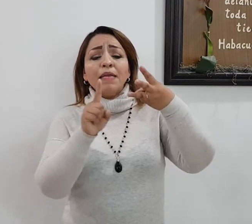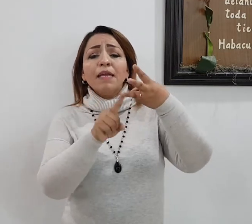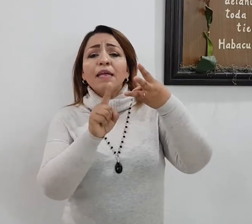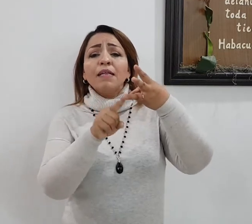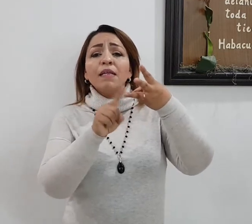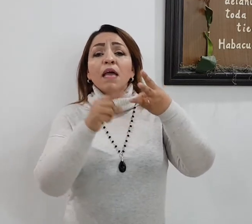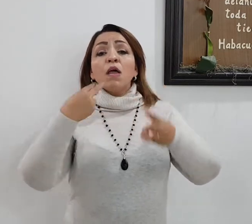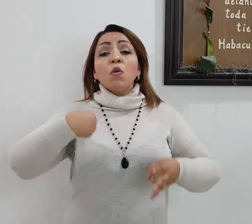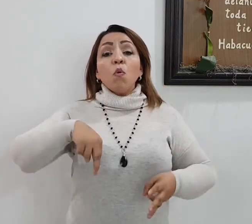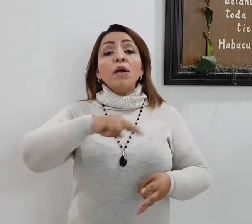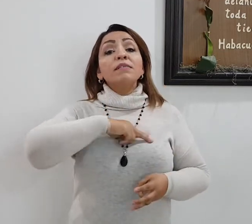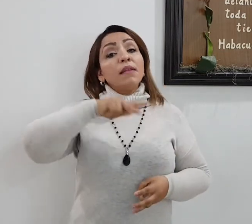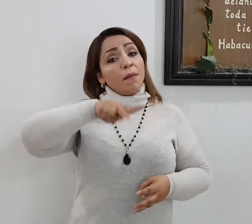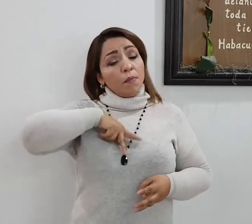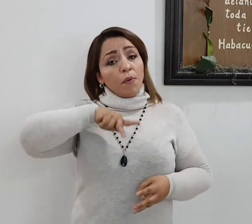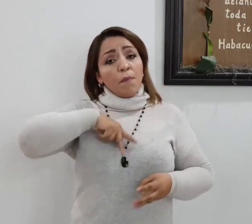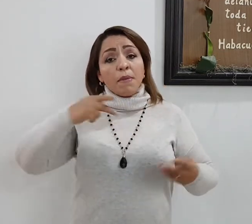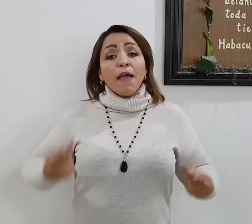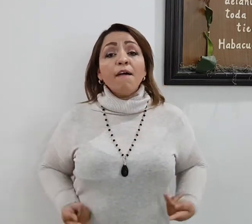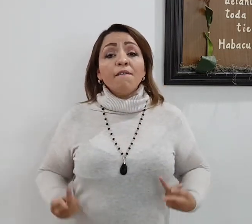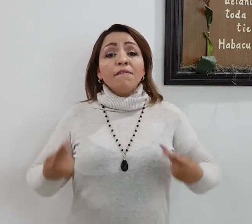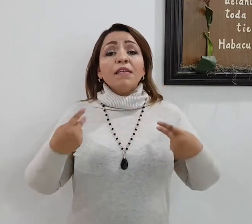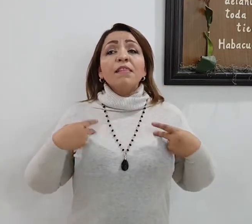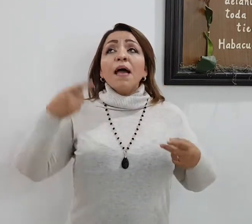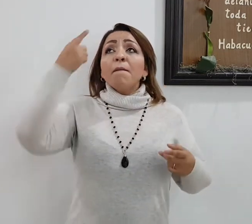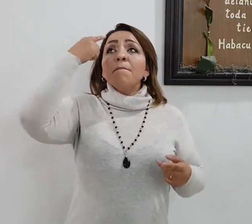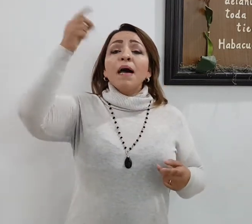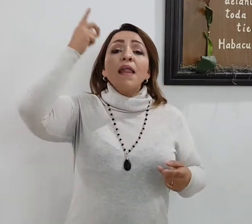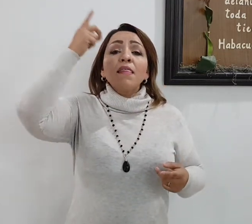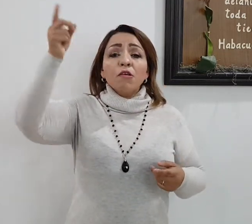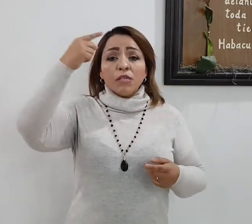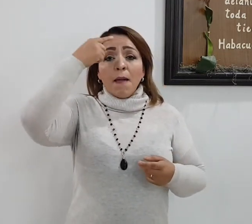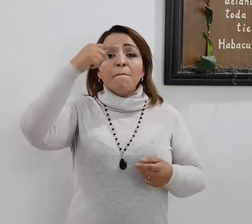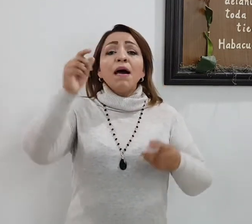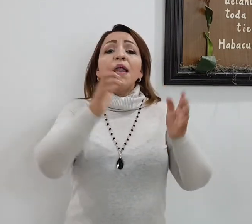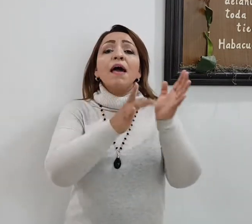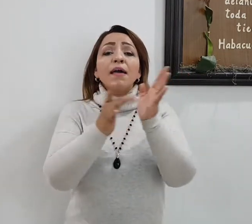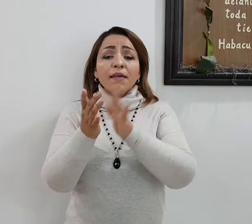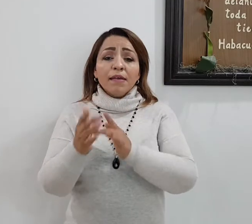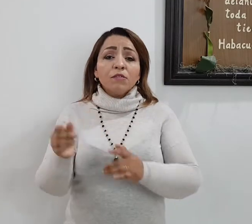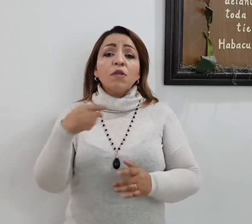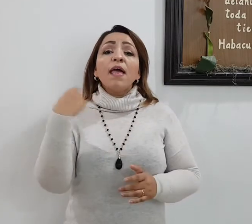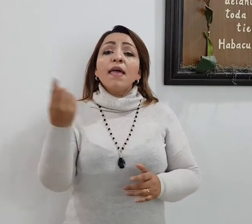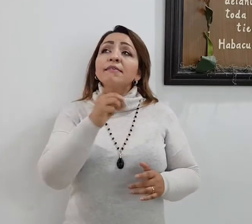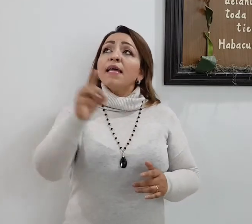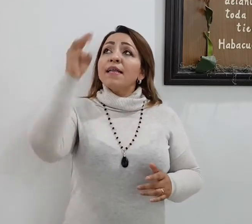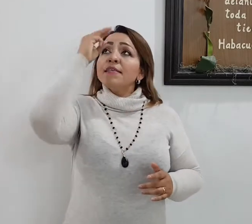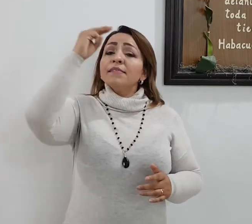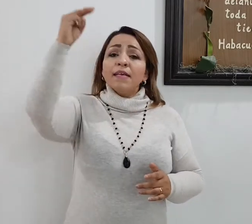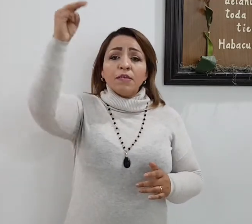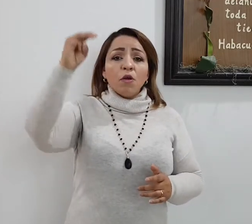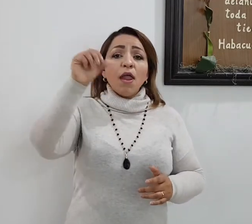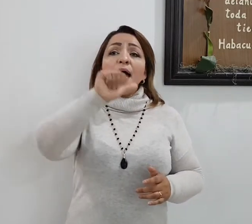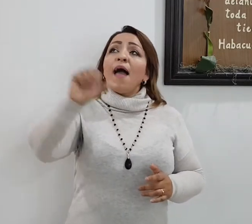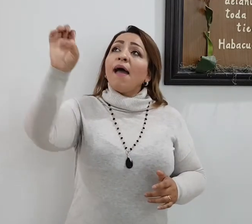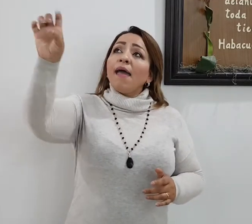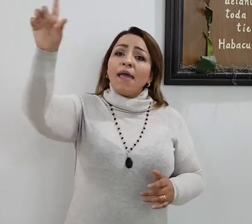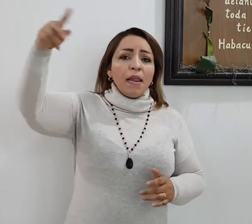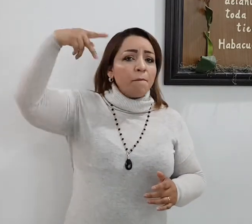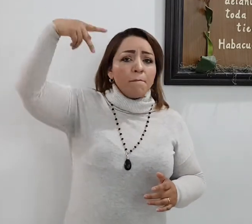vida. Nuestra propia vida es del Señor, a Él le pertenece. Y nos comprometíamos para entender eso y